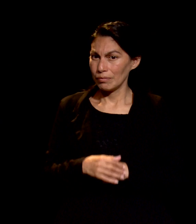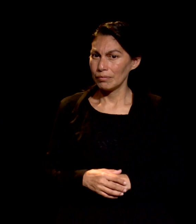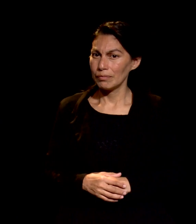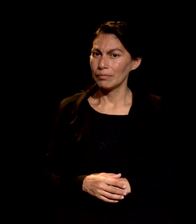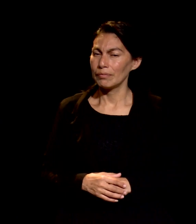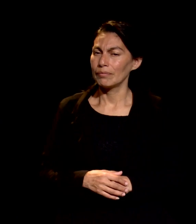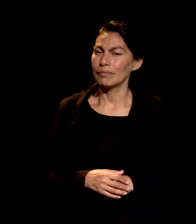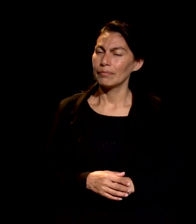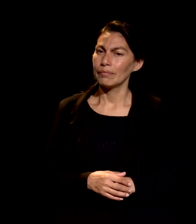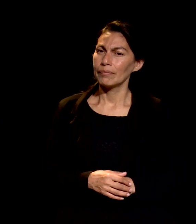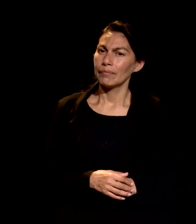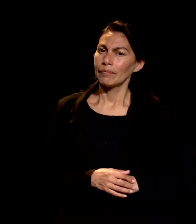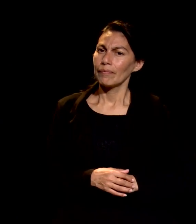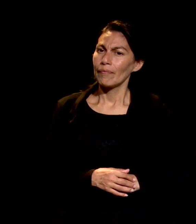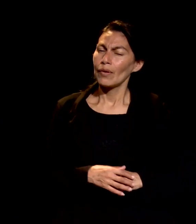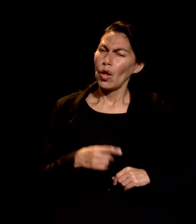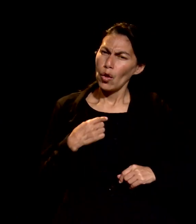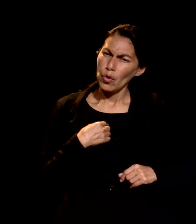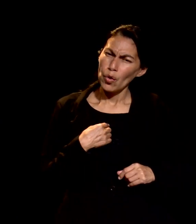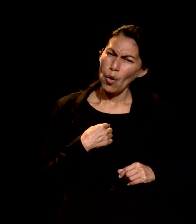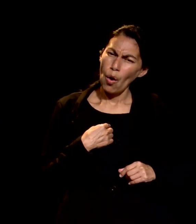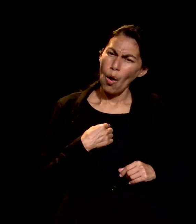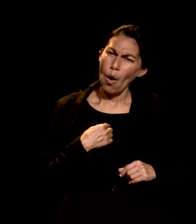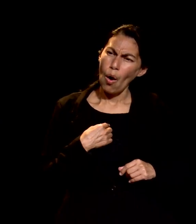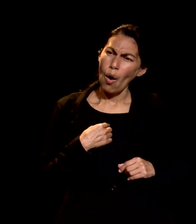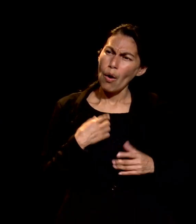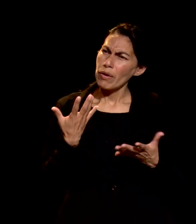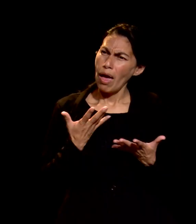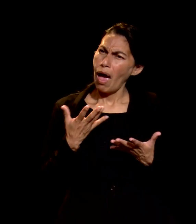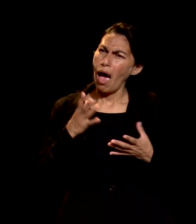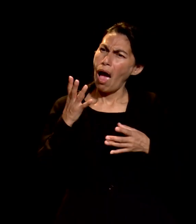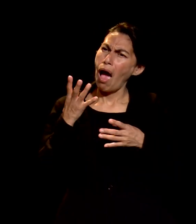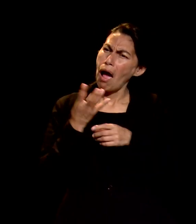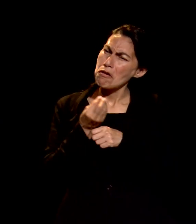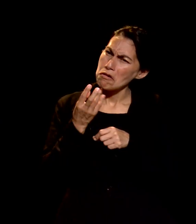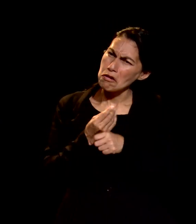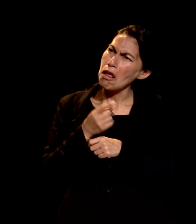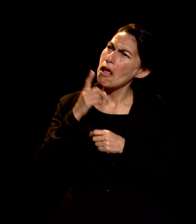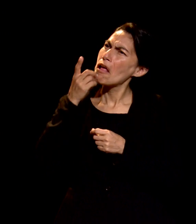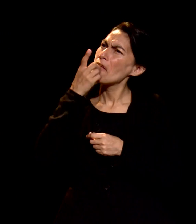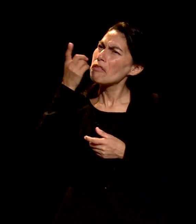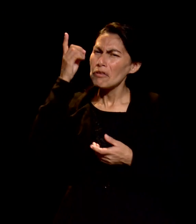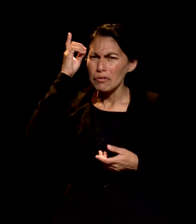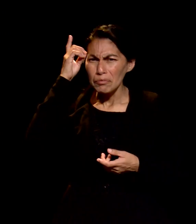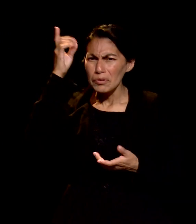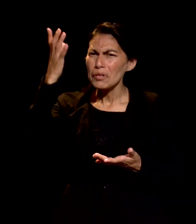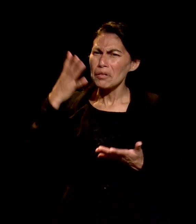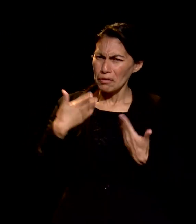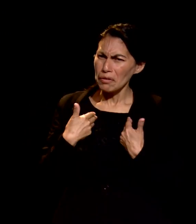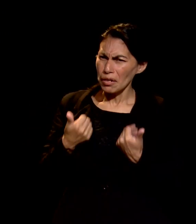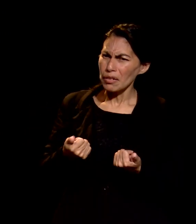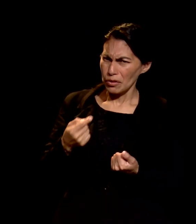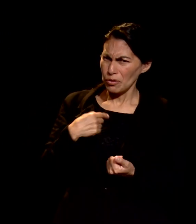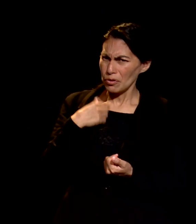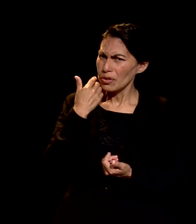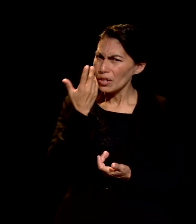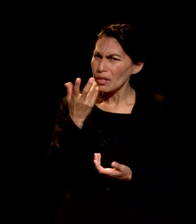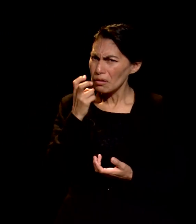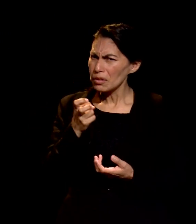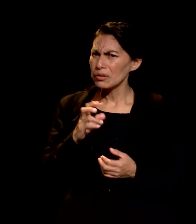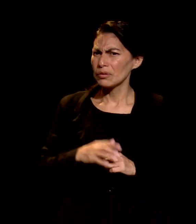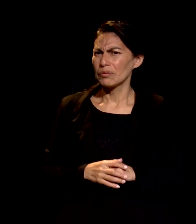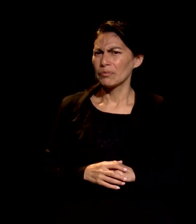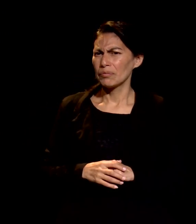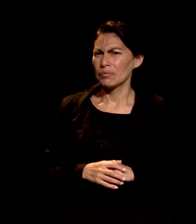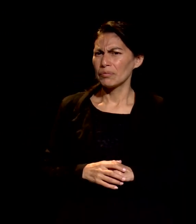¿verdad? Sí, yo pensé que había hecho los arreglos con él y que como él es cariñoso y todo, pues me iba a entender lo que yo